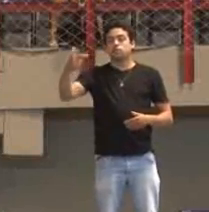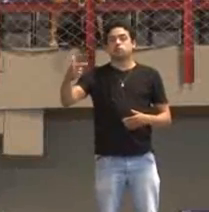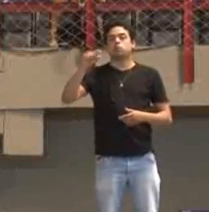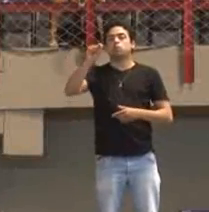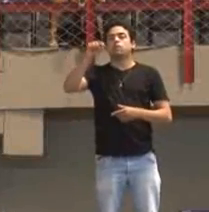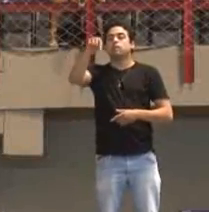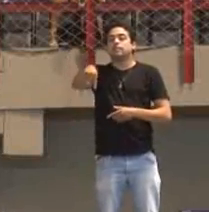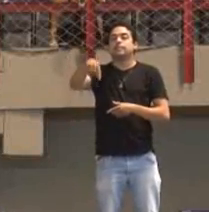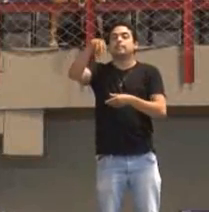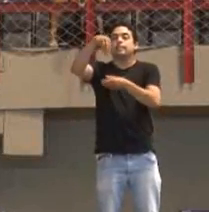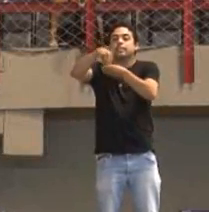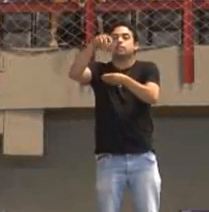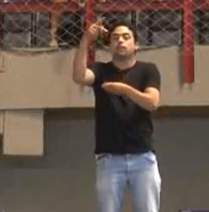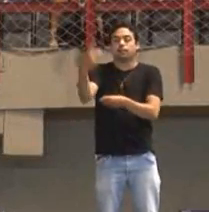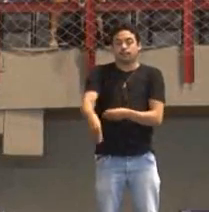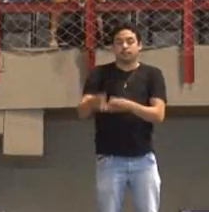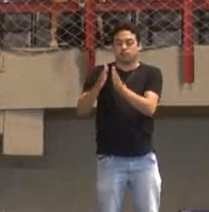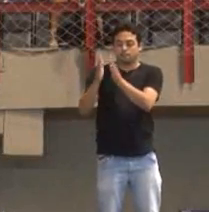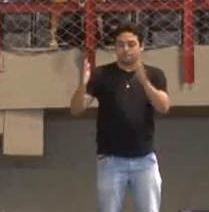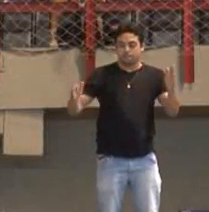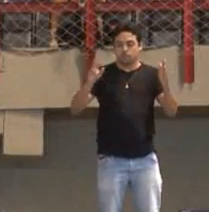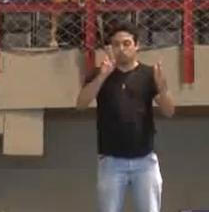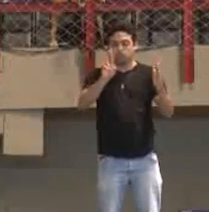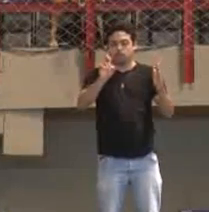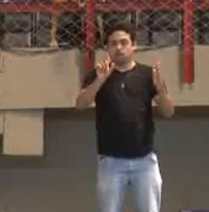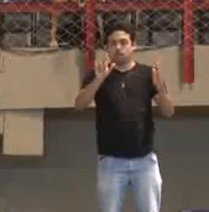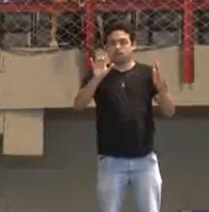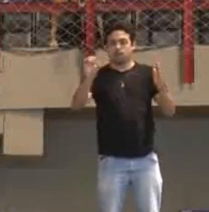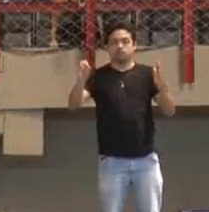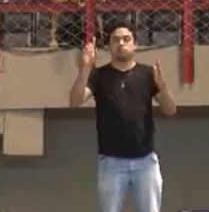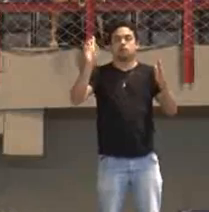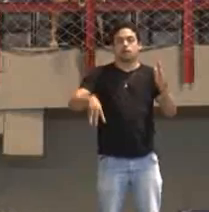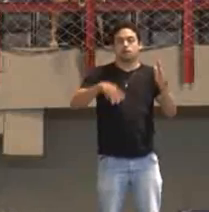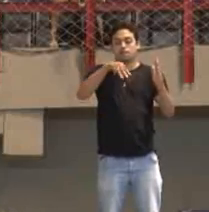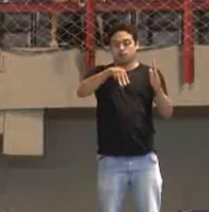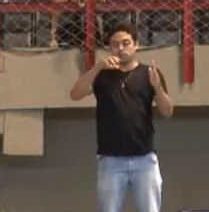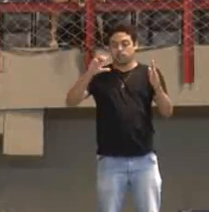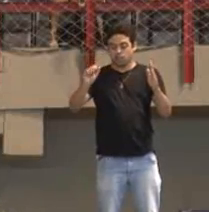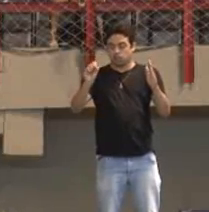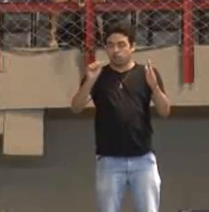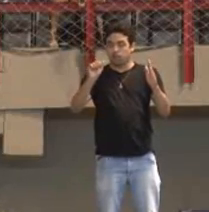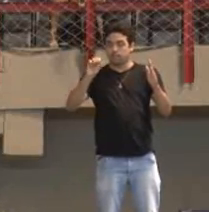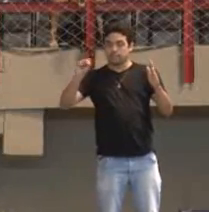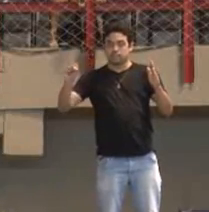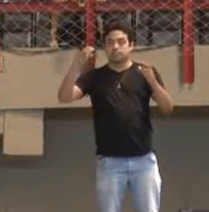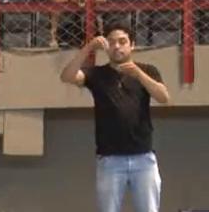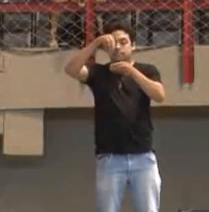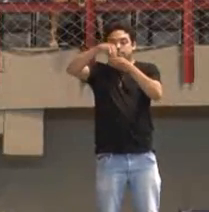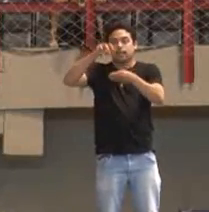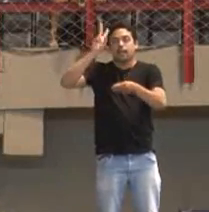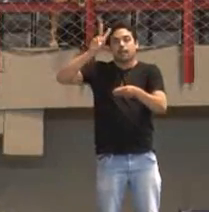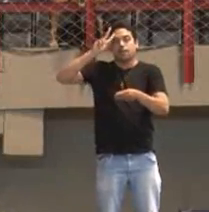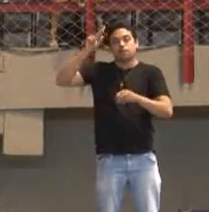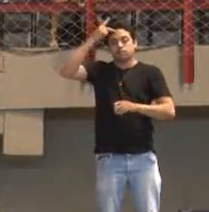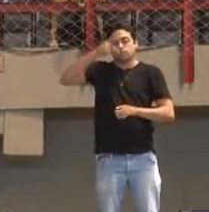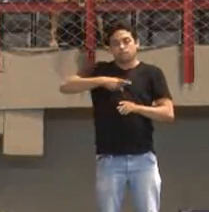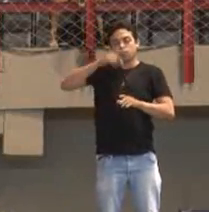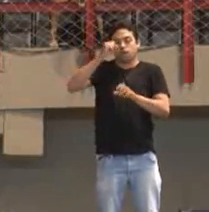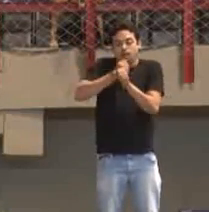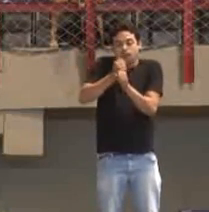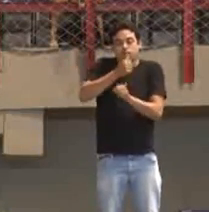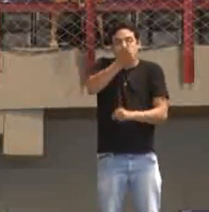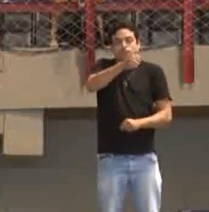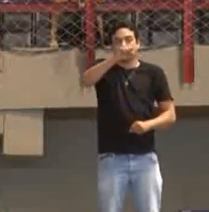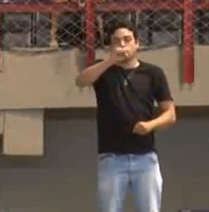1882, está rolando o realismo no Brasil. Machado de Assis lançou Memórias Póstumas em 1881